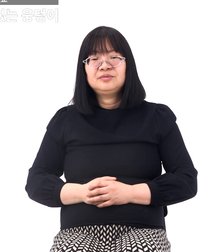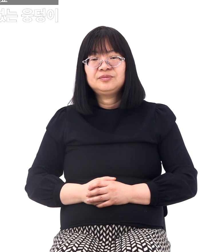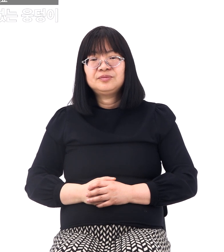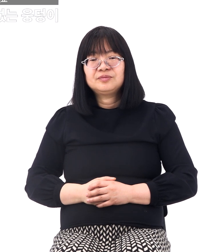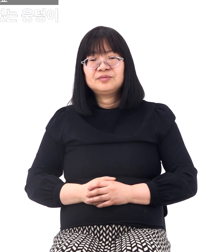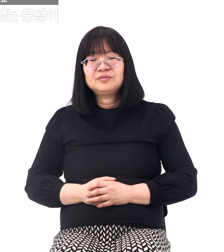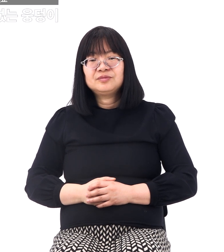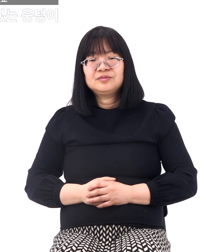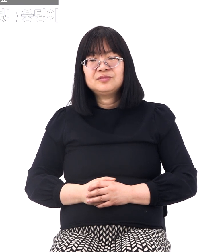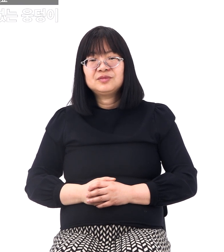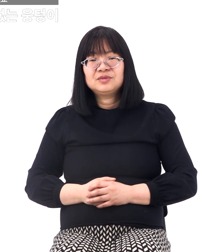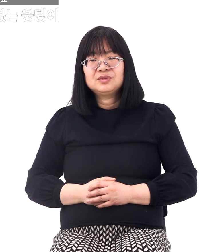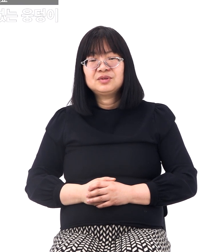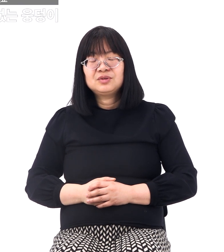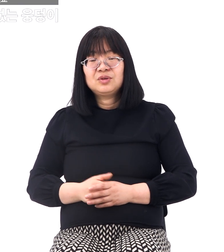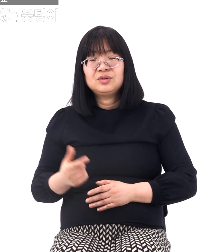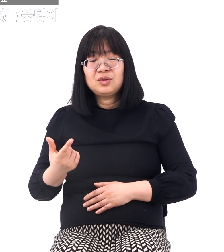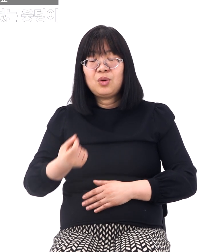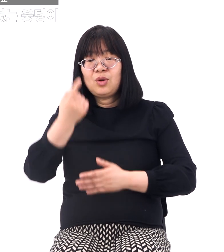임마누엘